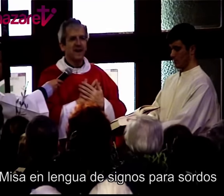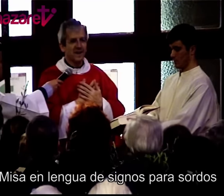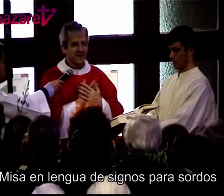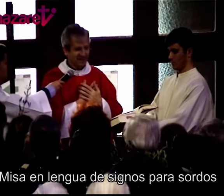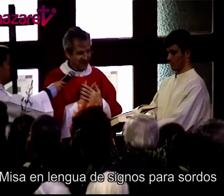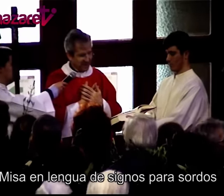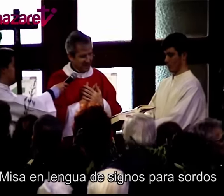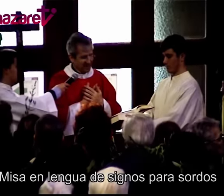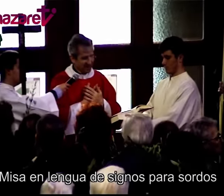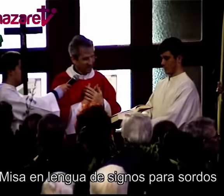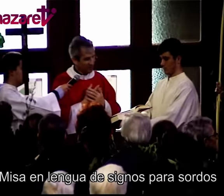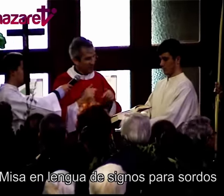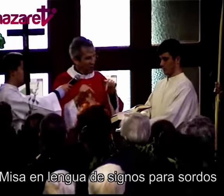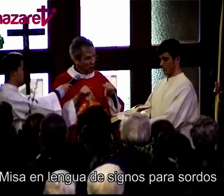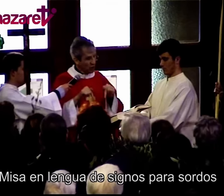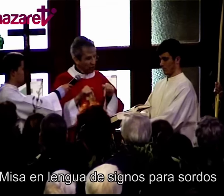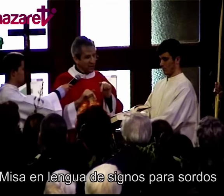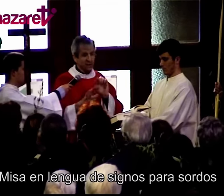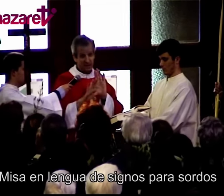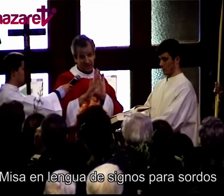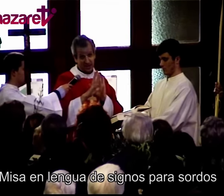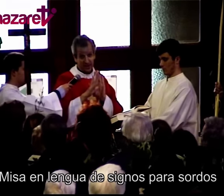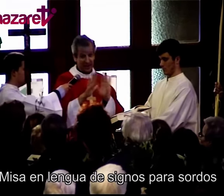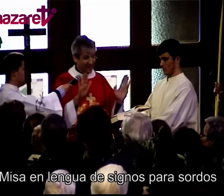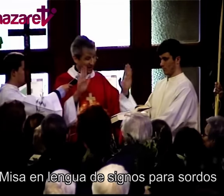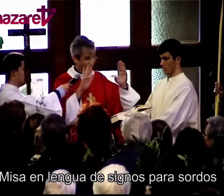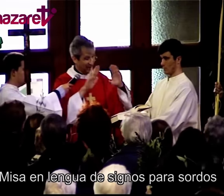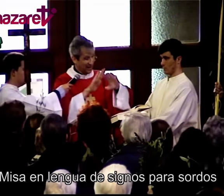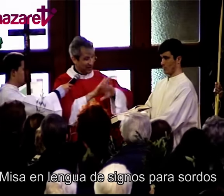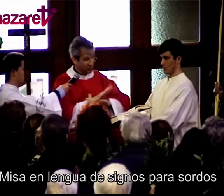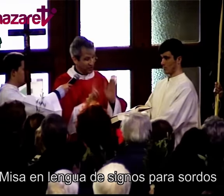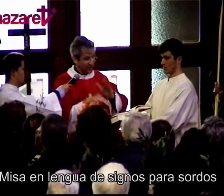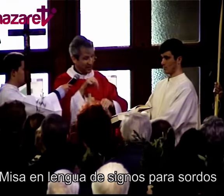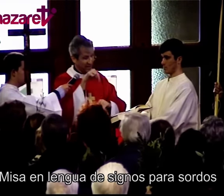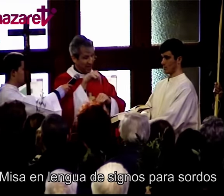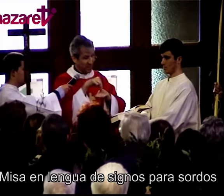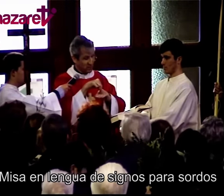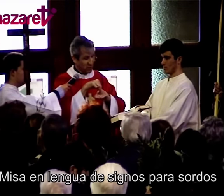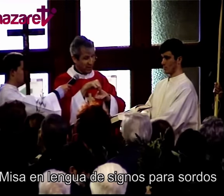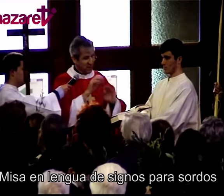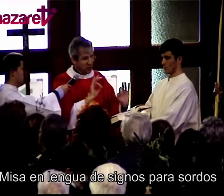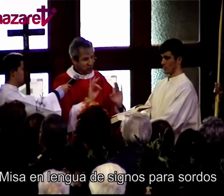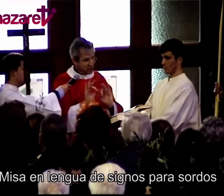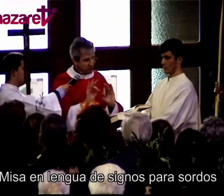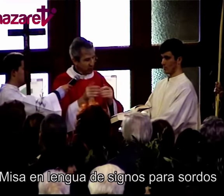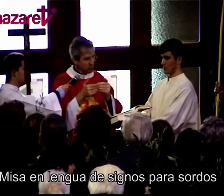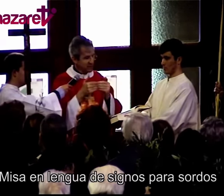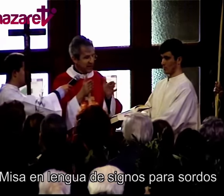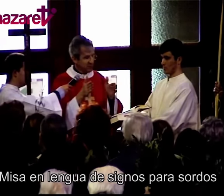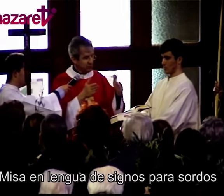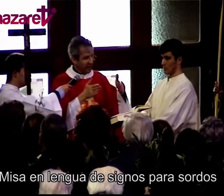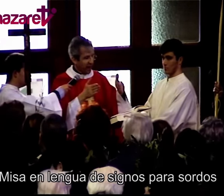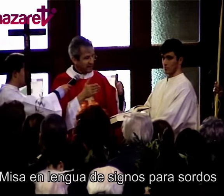penitencia y de caridad. Y hoy, ya cercana la noche de la Pascua, nos